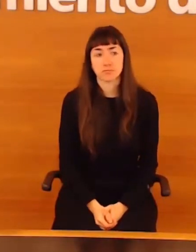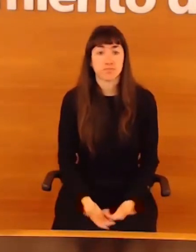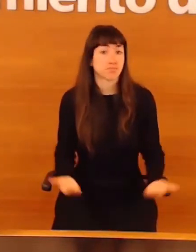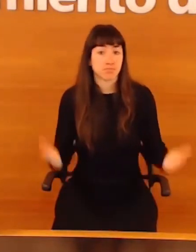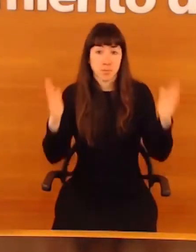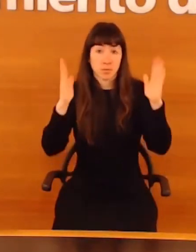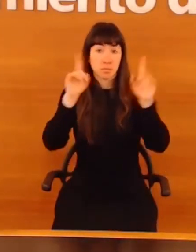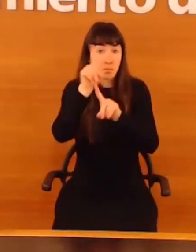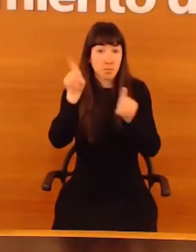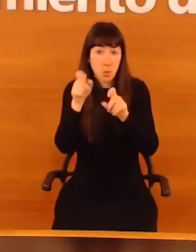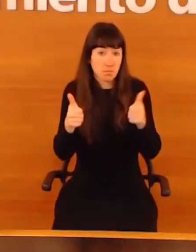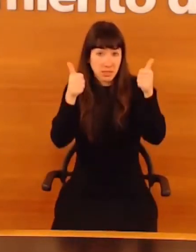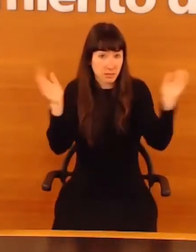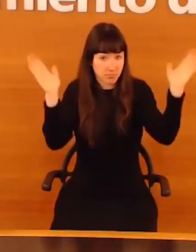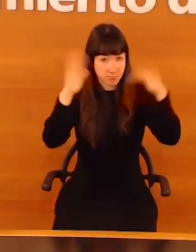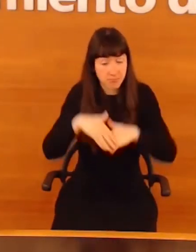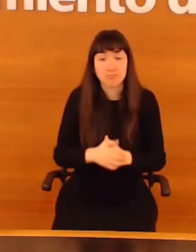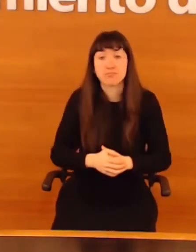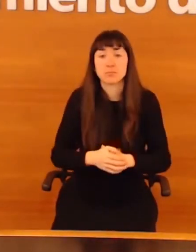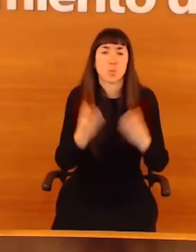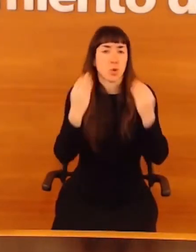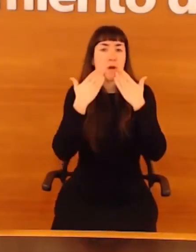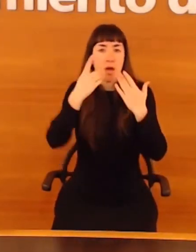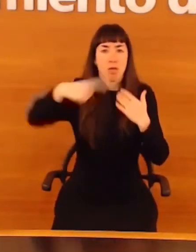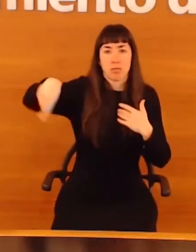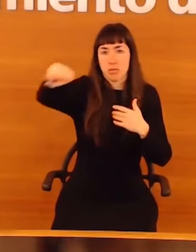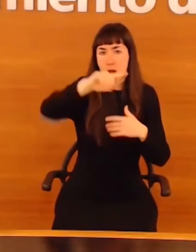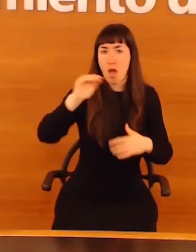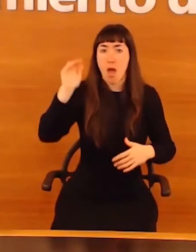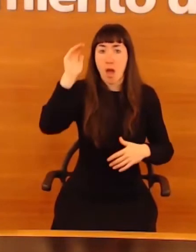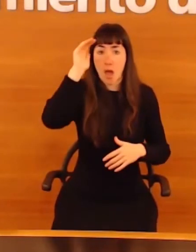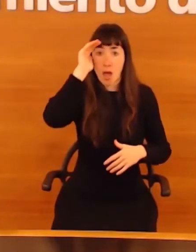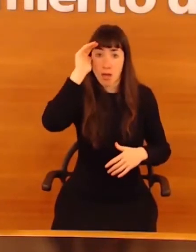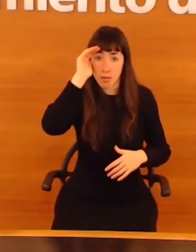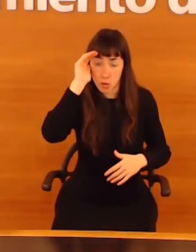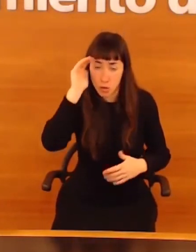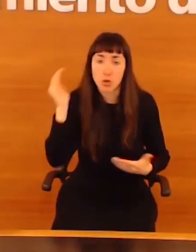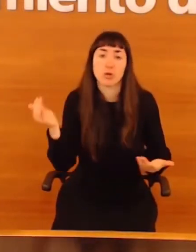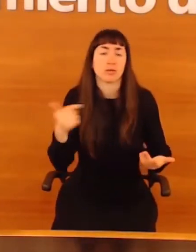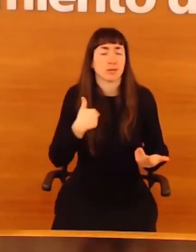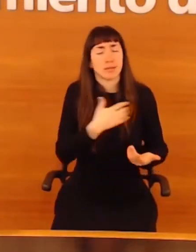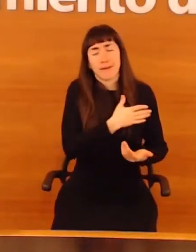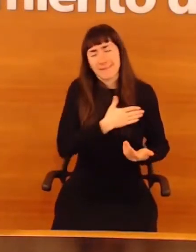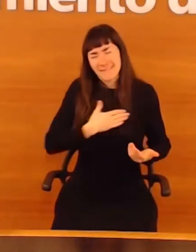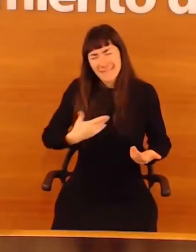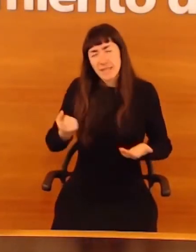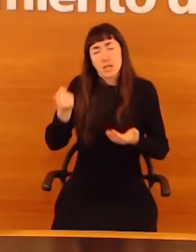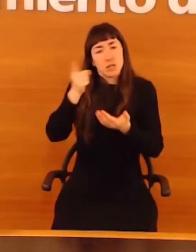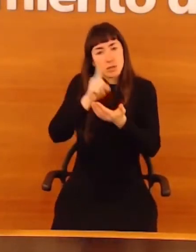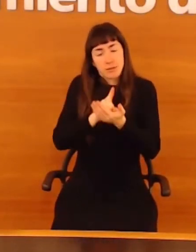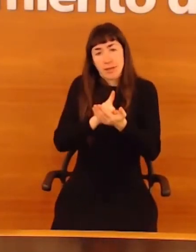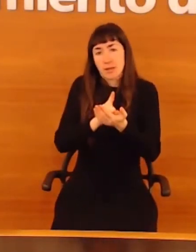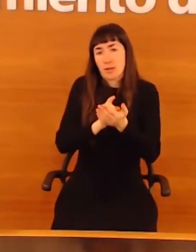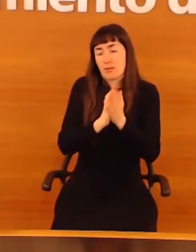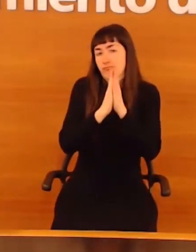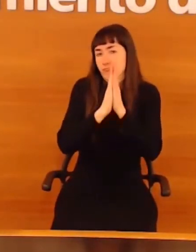Bueno, muchísimas gracias a todos por su atención en esta rueda de prensa. Quisiera insistir en que